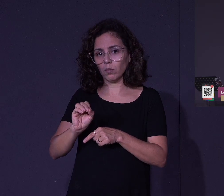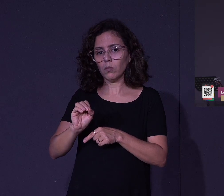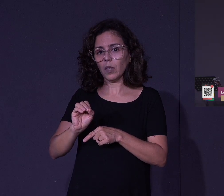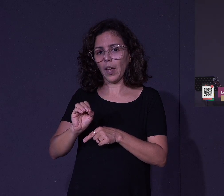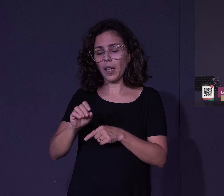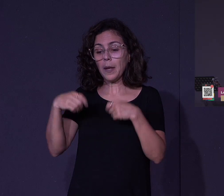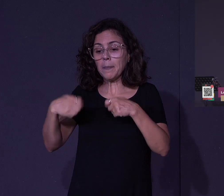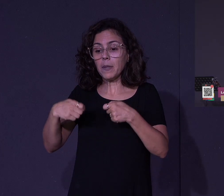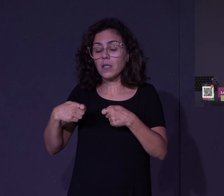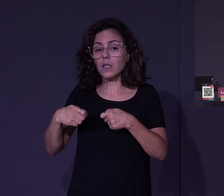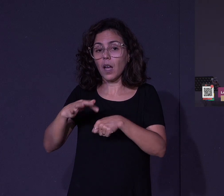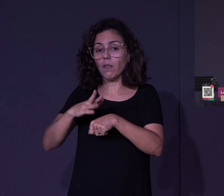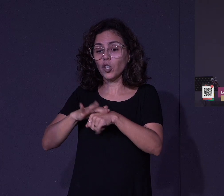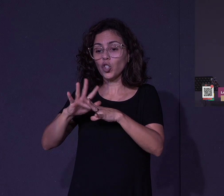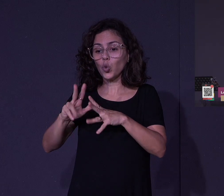lá.